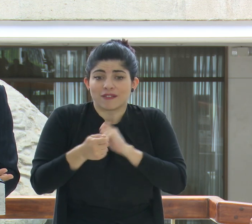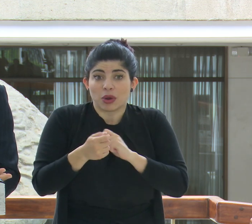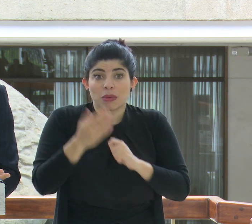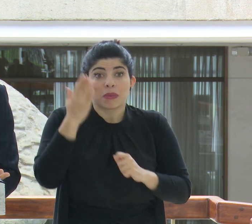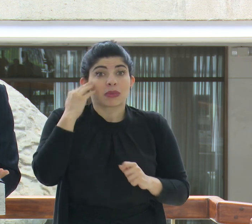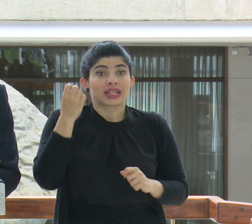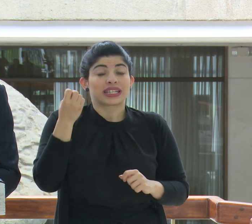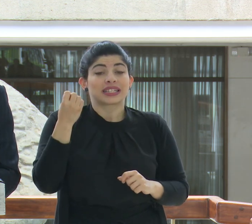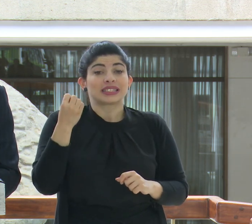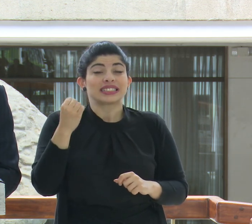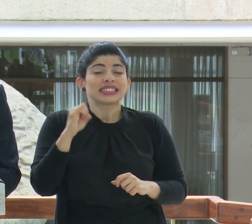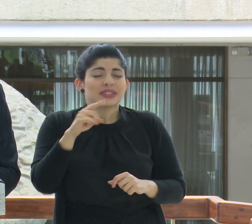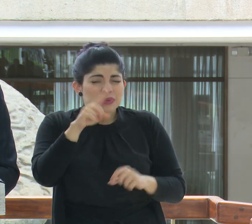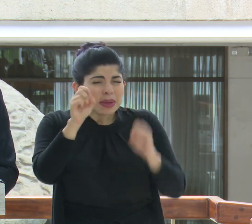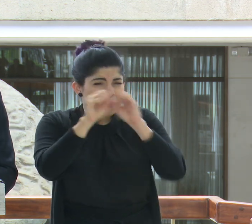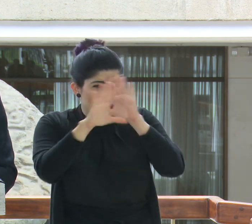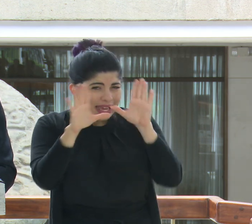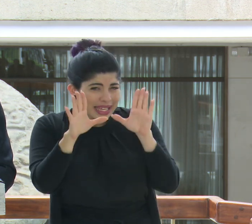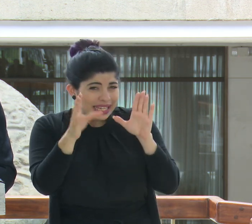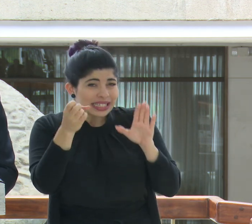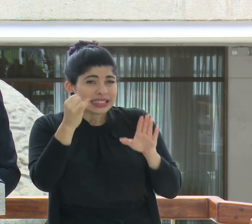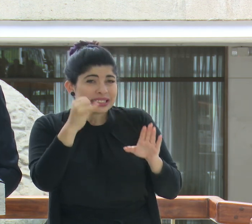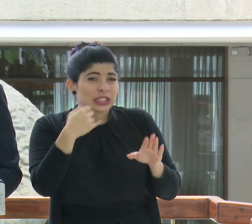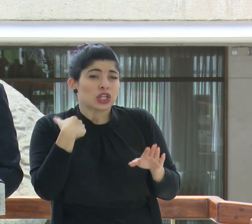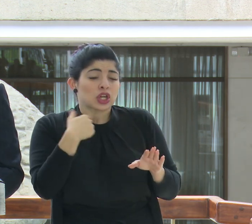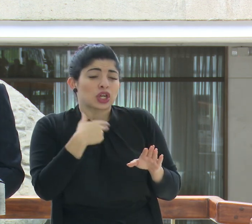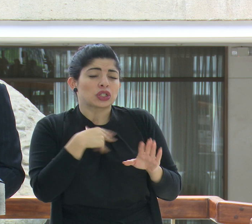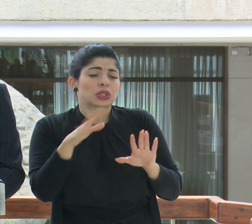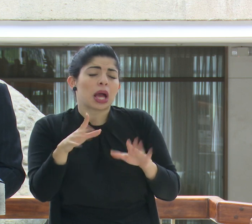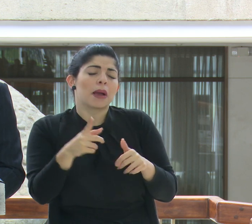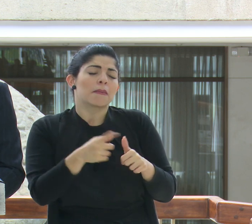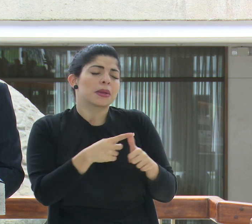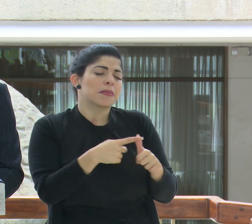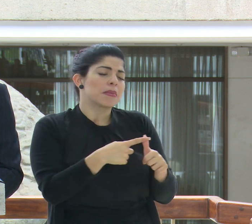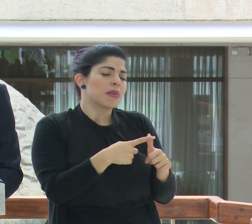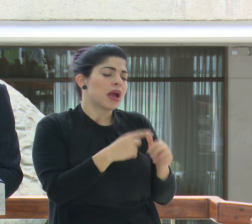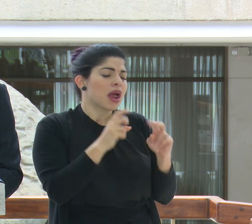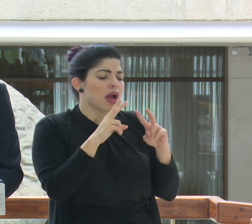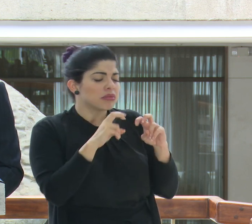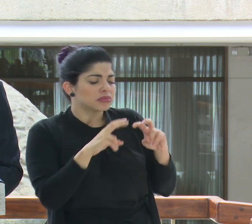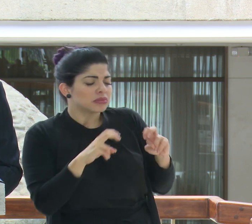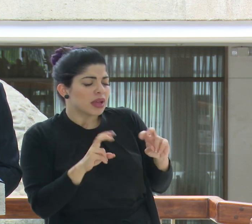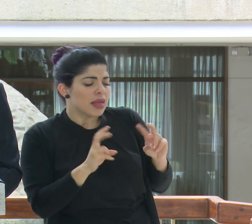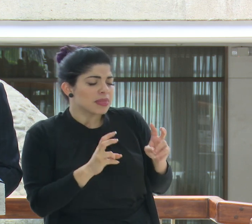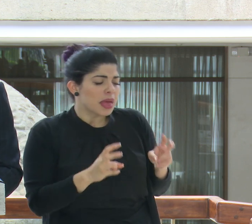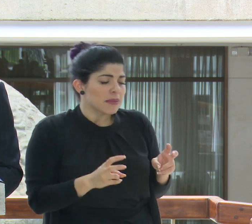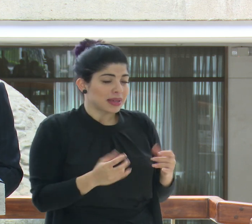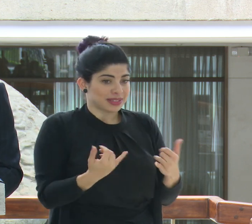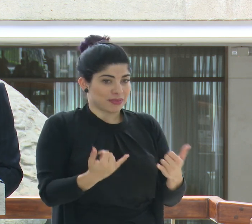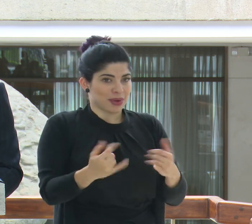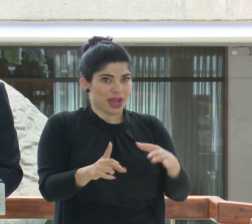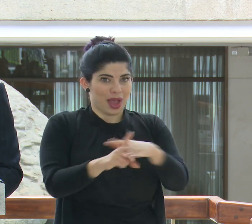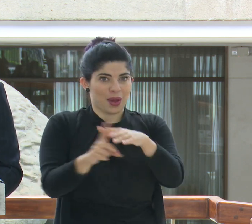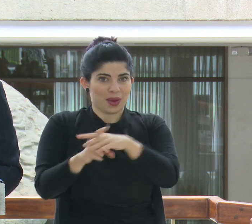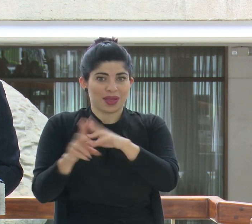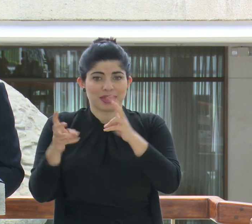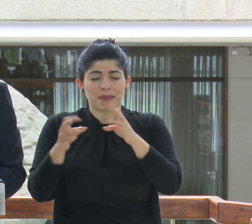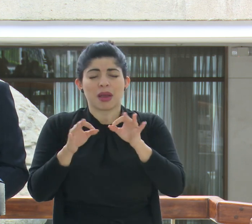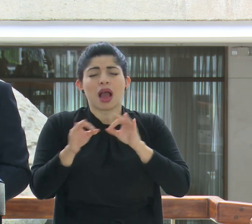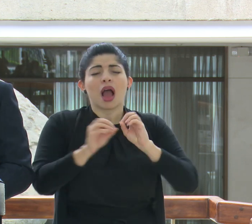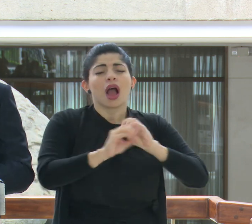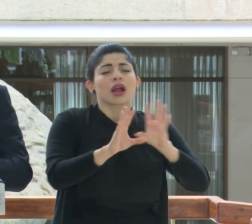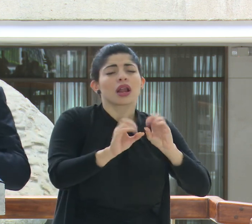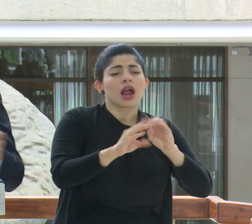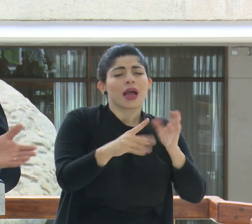contrario censo, imagínese usted que nos hubiéramos puesto primero a dilucidar los temas que hoy están saliendo. Aclarar todos